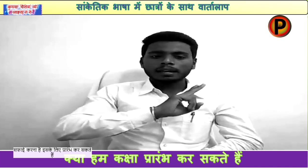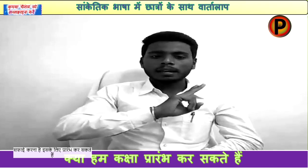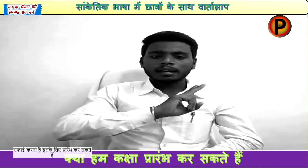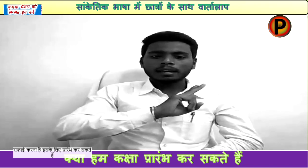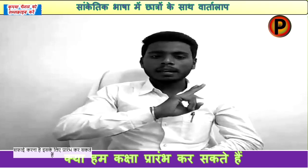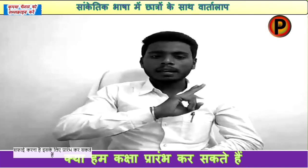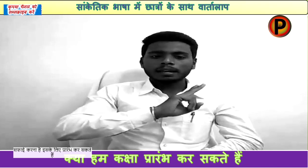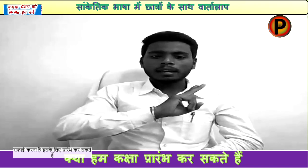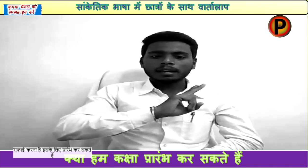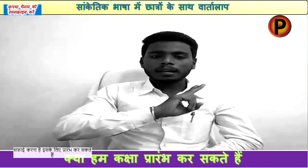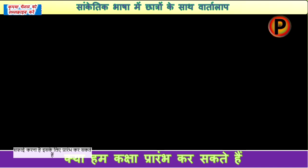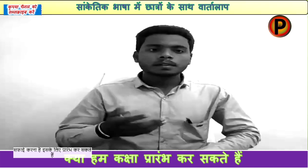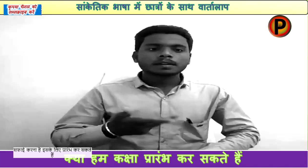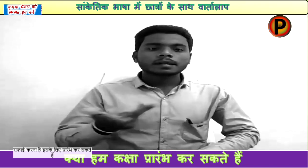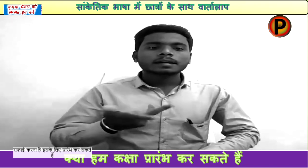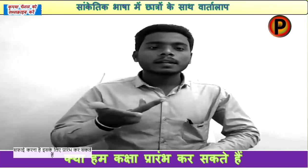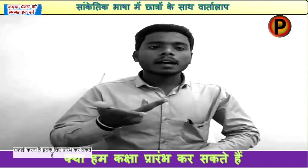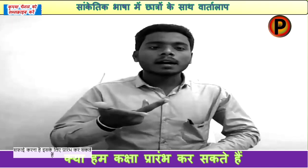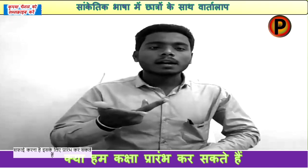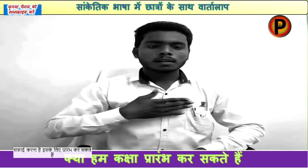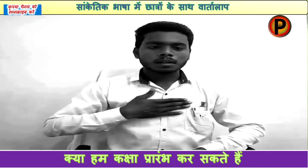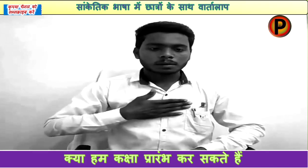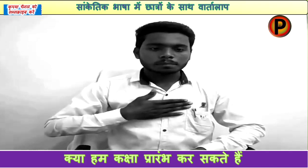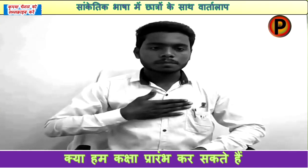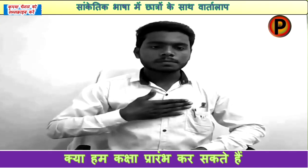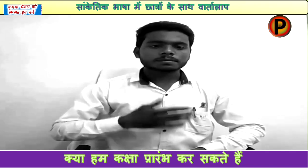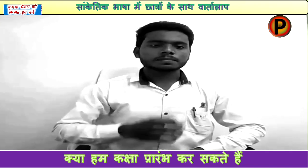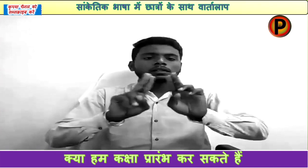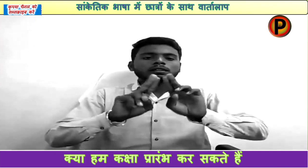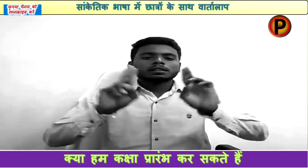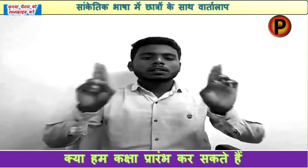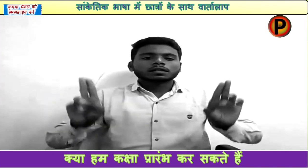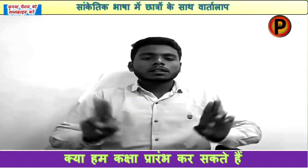अर्थात कक्षा की पढ़ाई लिखाई, क्या हम कक्षा